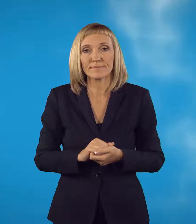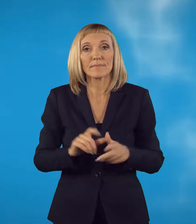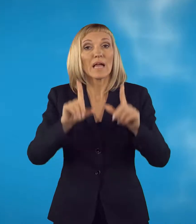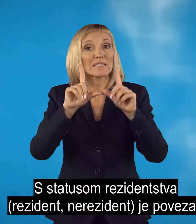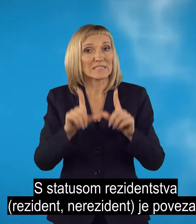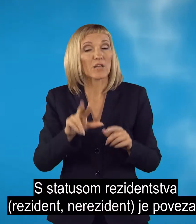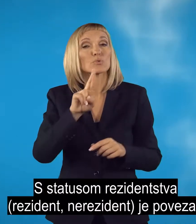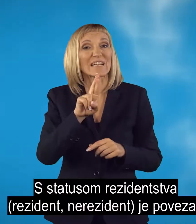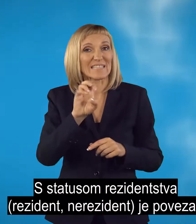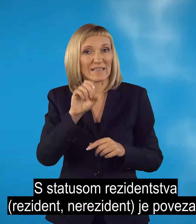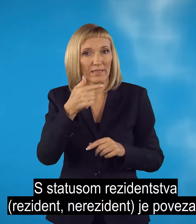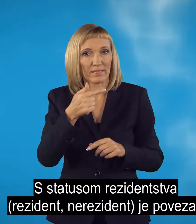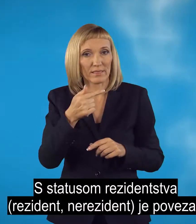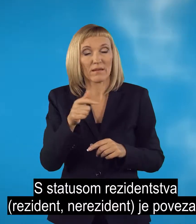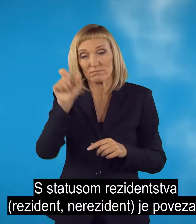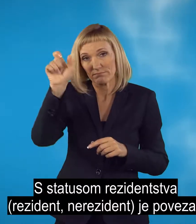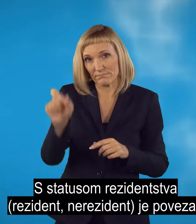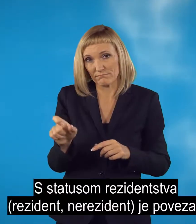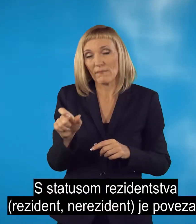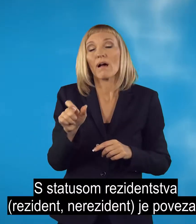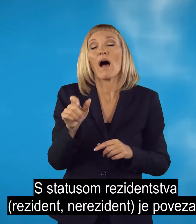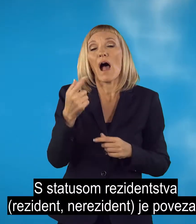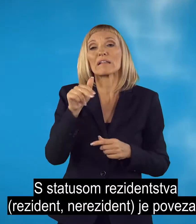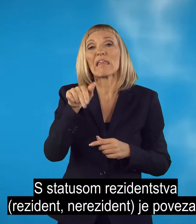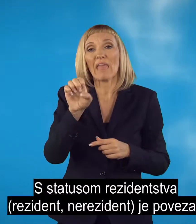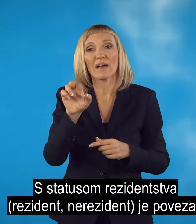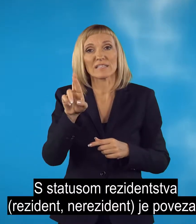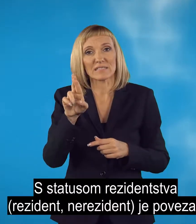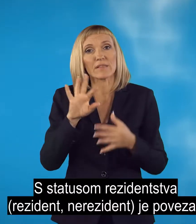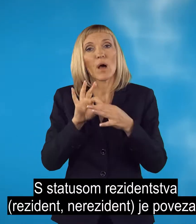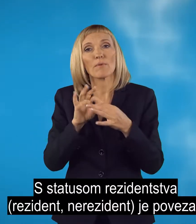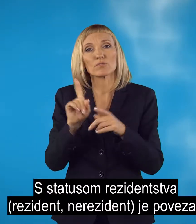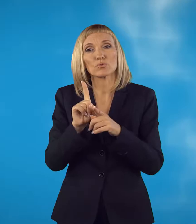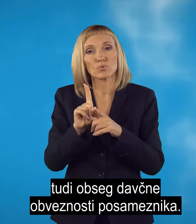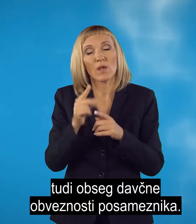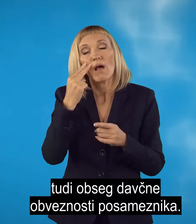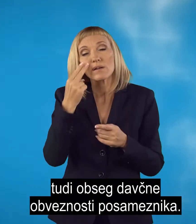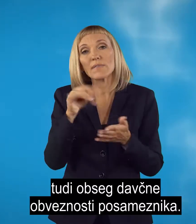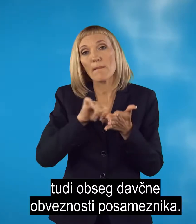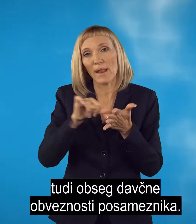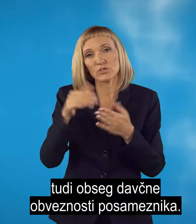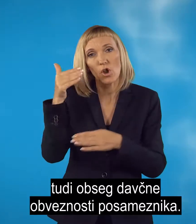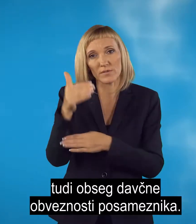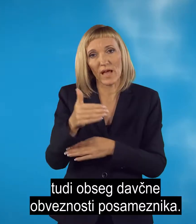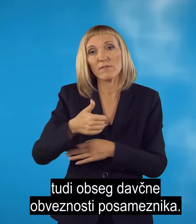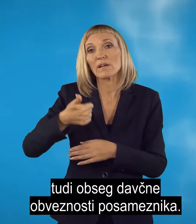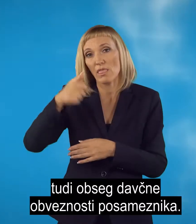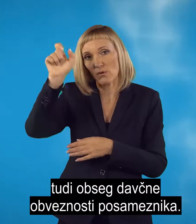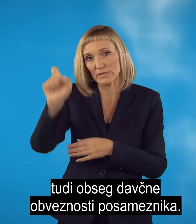S statusom rezidentstva, rezident, nerezident, je povezan tudi obseg davčne obveznosti posameznika.